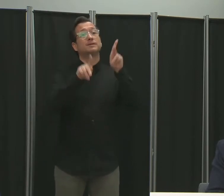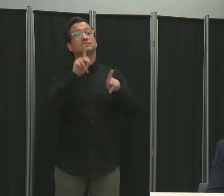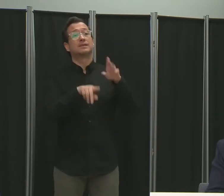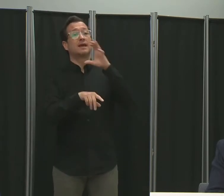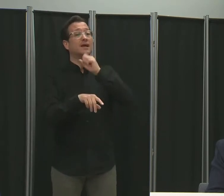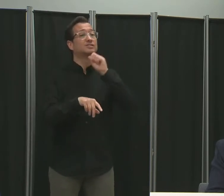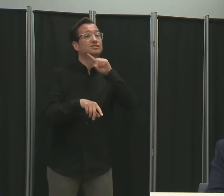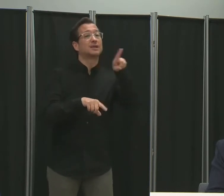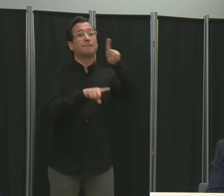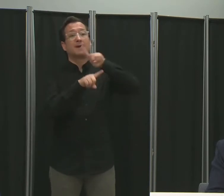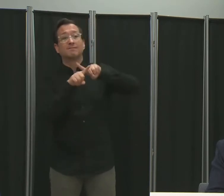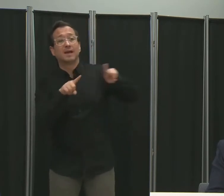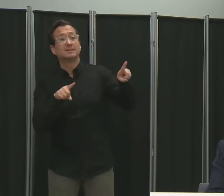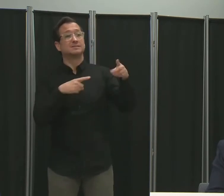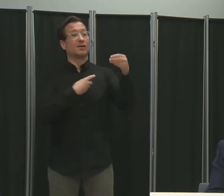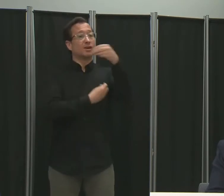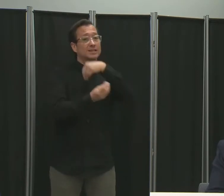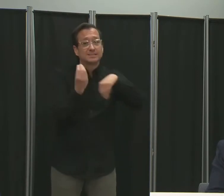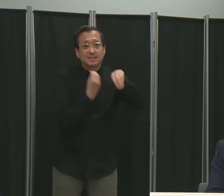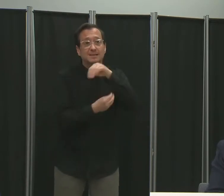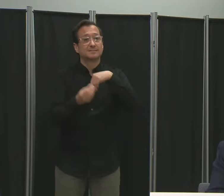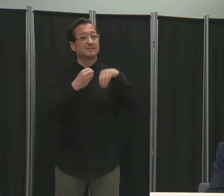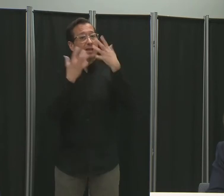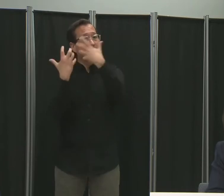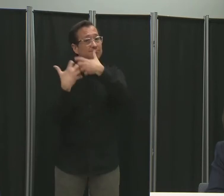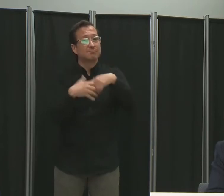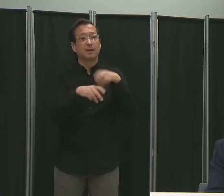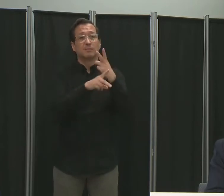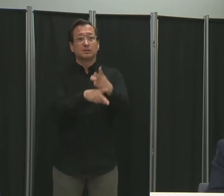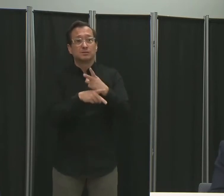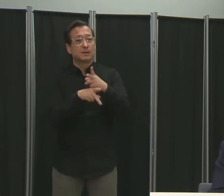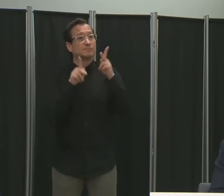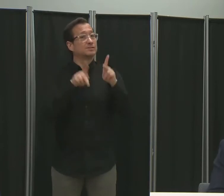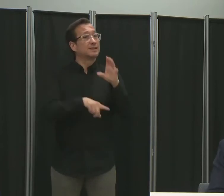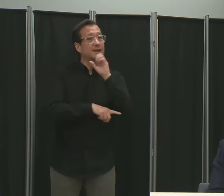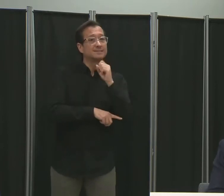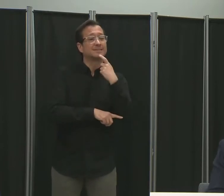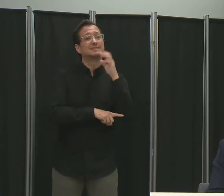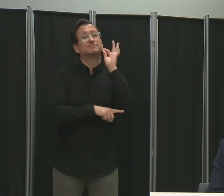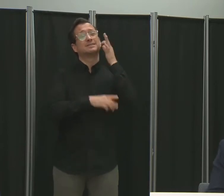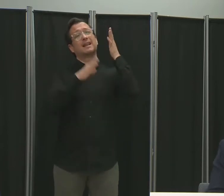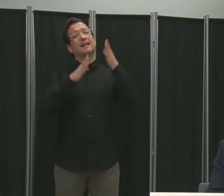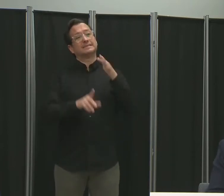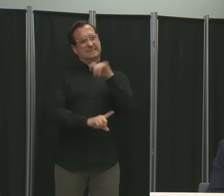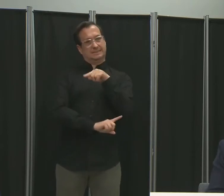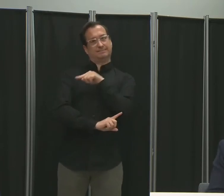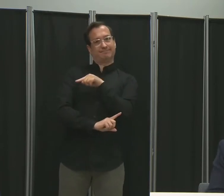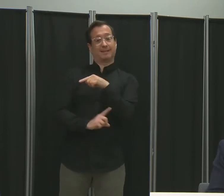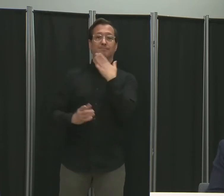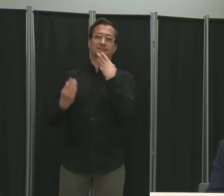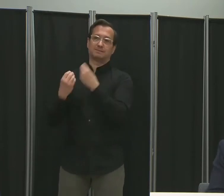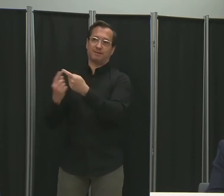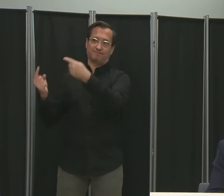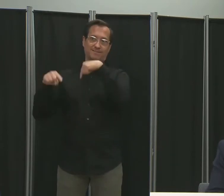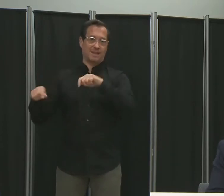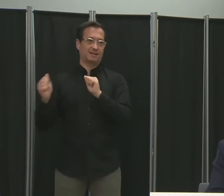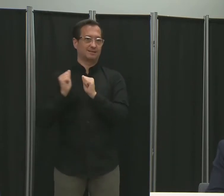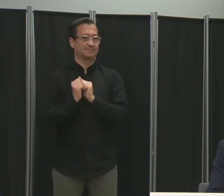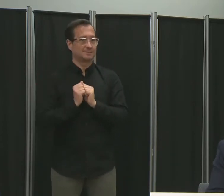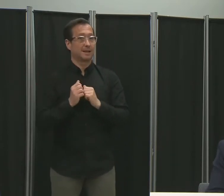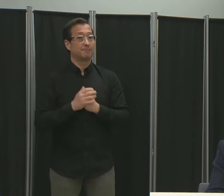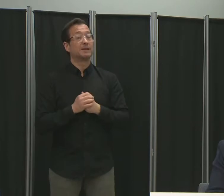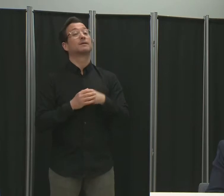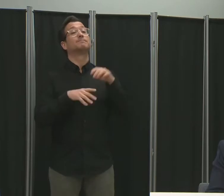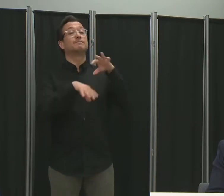d'organisation de services et de soins aux aînés donc merci beaucoup d'être ici alors la situation épidémiologique de montréal et du grand montréal